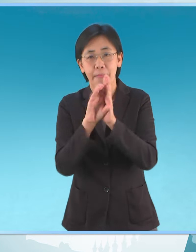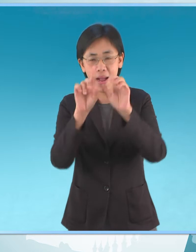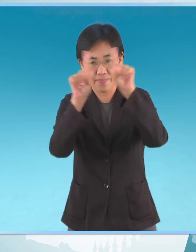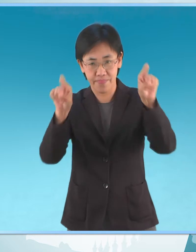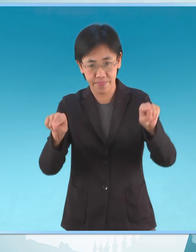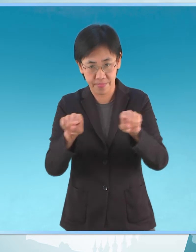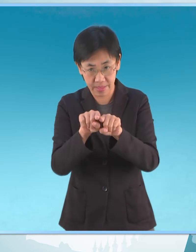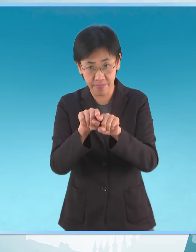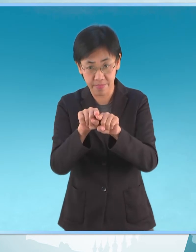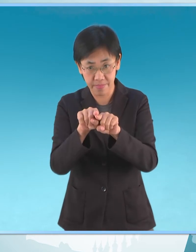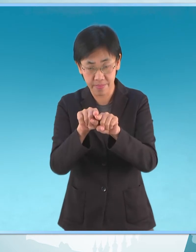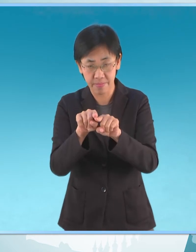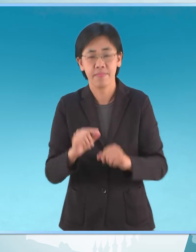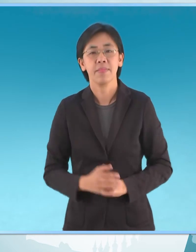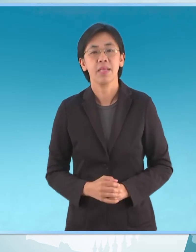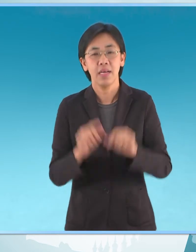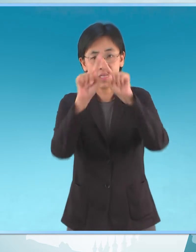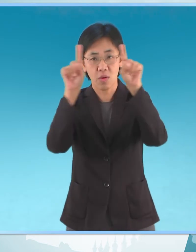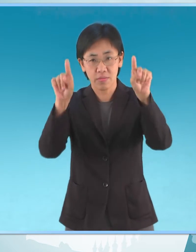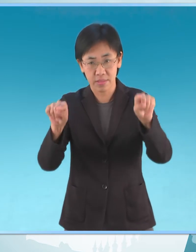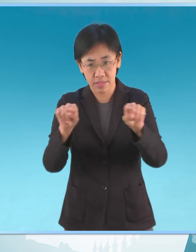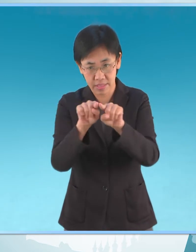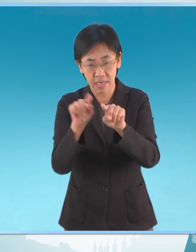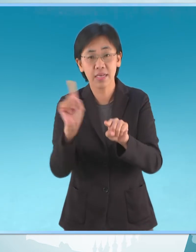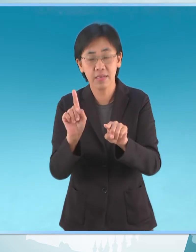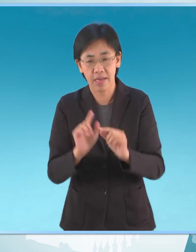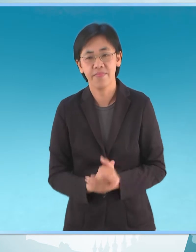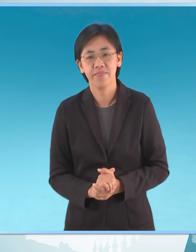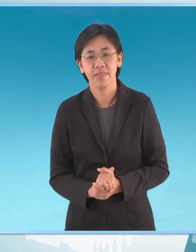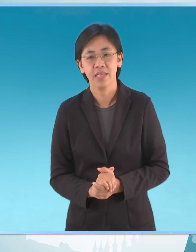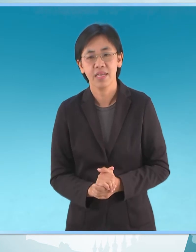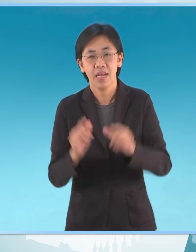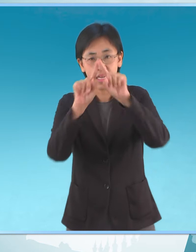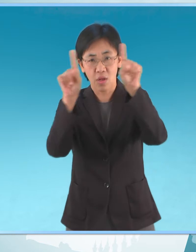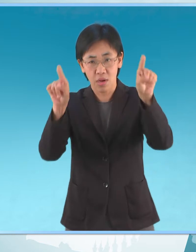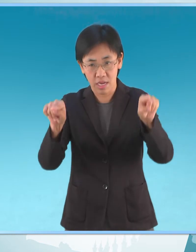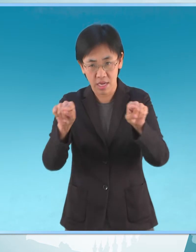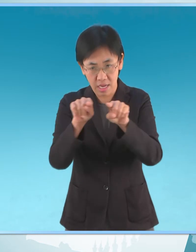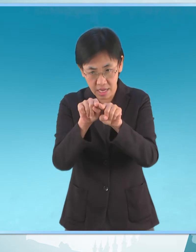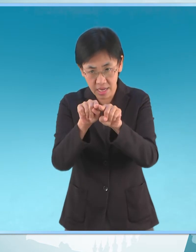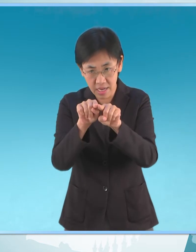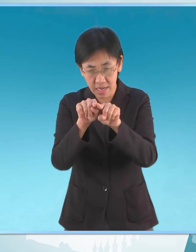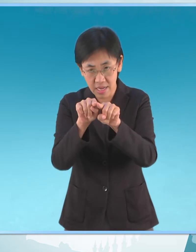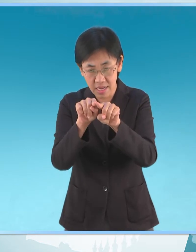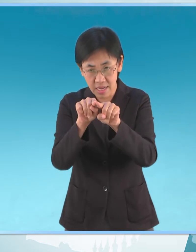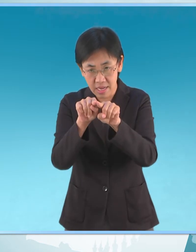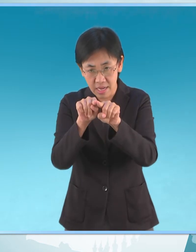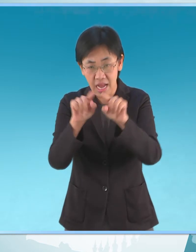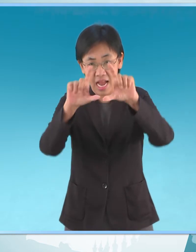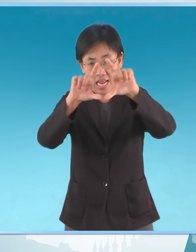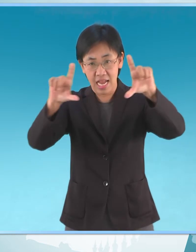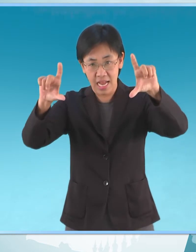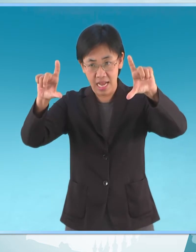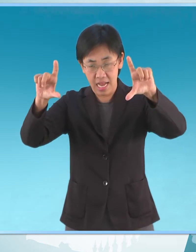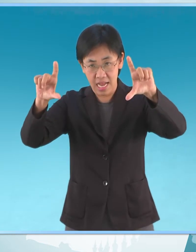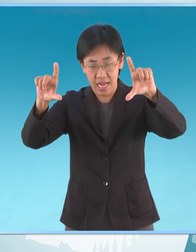สี่เหลี่ยมผืนผ้านะครับก็คือส่วนใหญ่เราก็จะตั้งมีด้านนึงเป็นด้านที่ยาวกว่าอีกด้